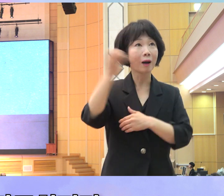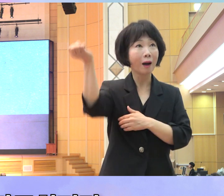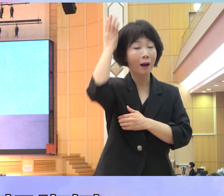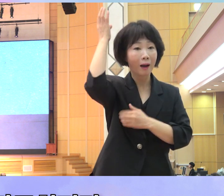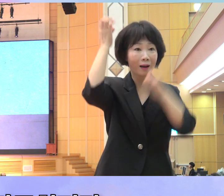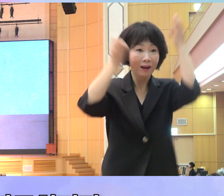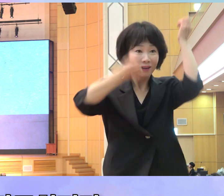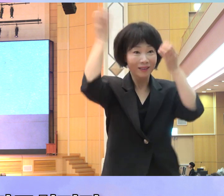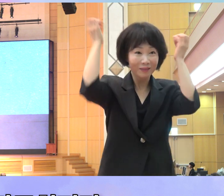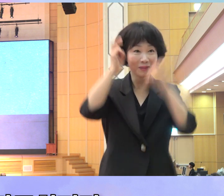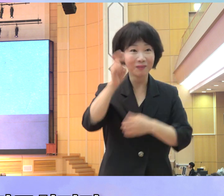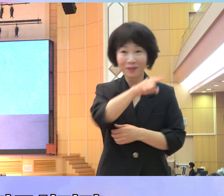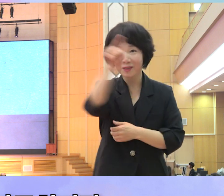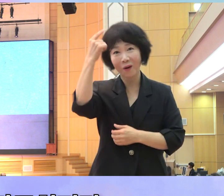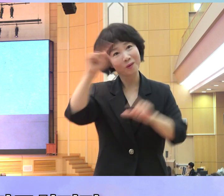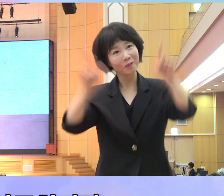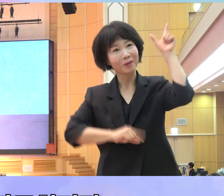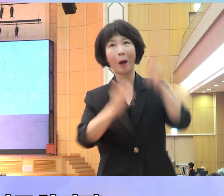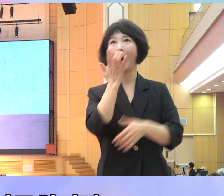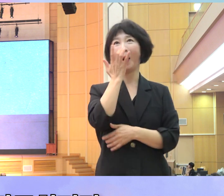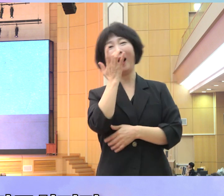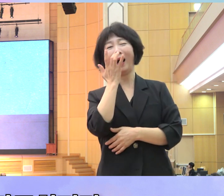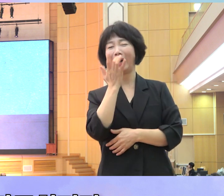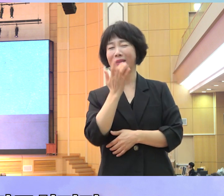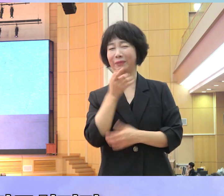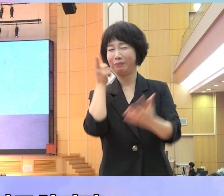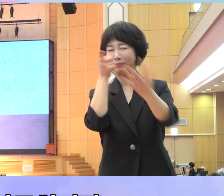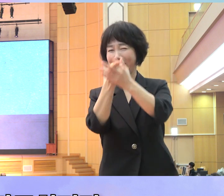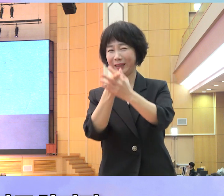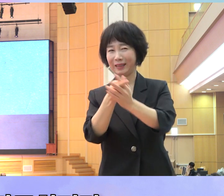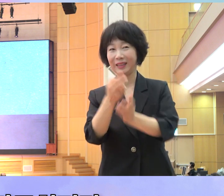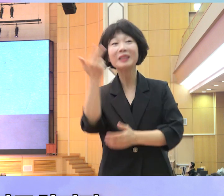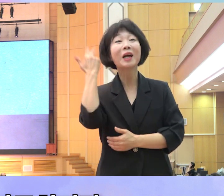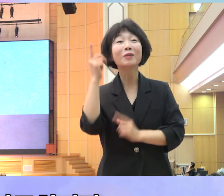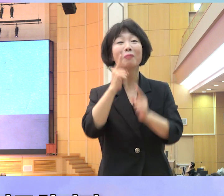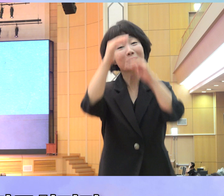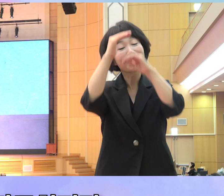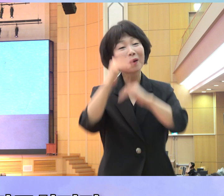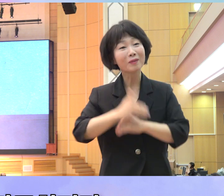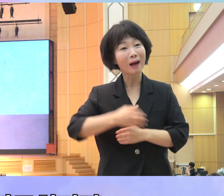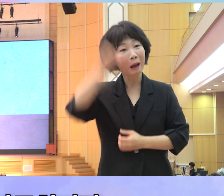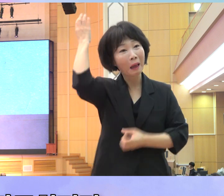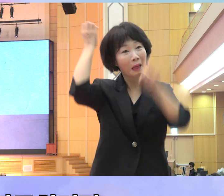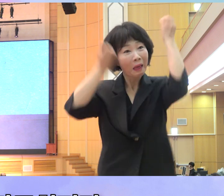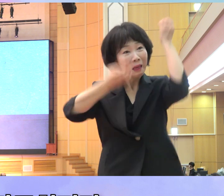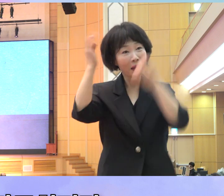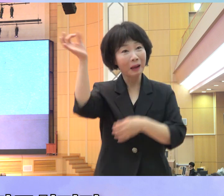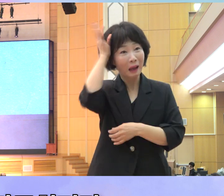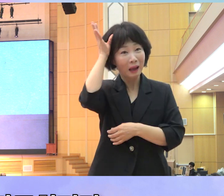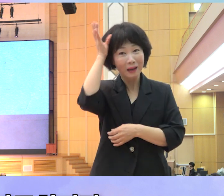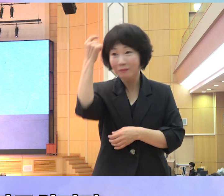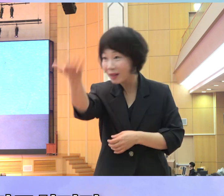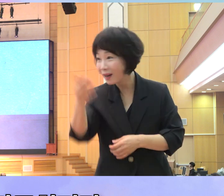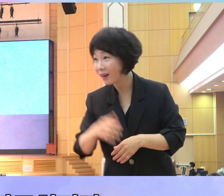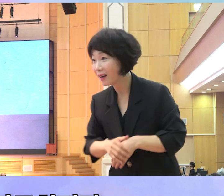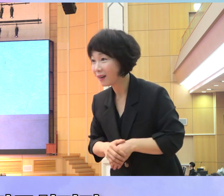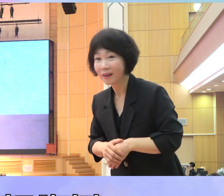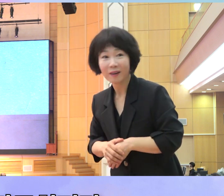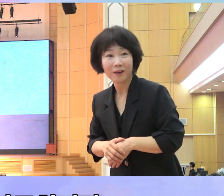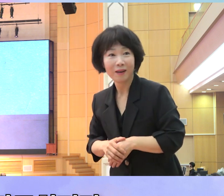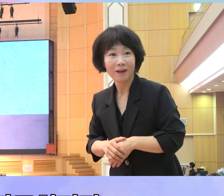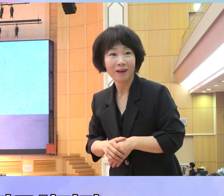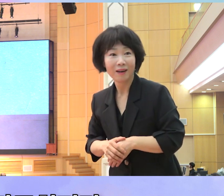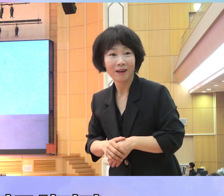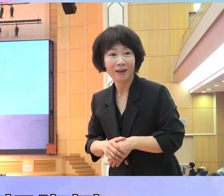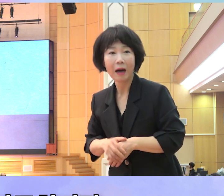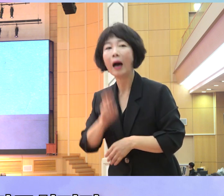주도요, 설교를 쭉 이렇게 하는데 사실 저번 주는 체력적으로 제가 조금 살짝 힘이 들었습니다. 그럴 수밖에 없었던